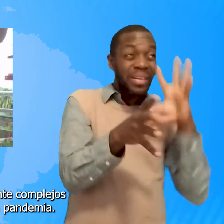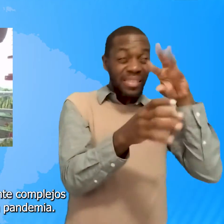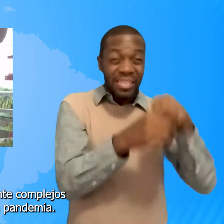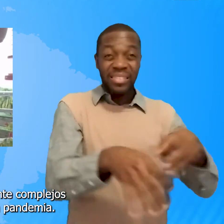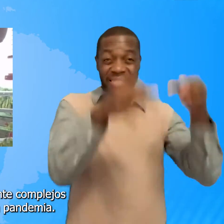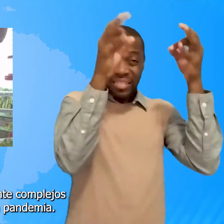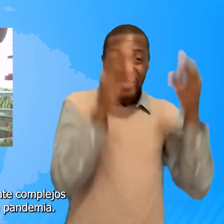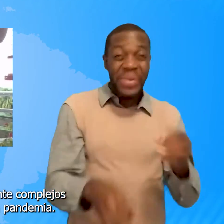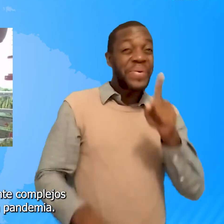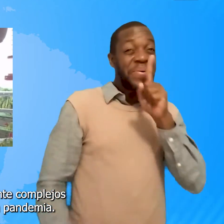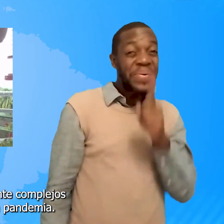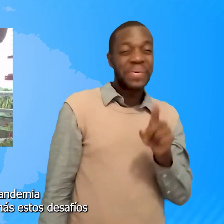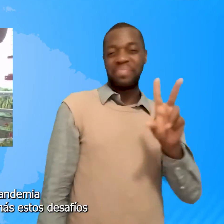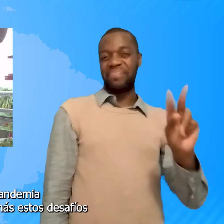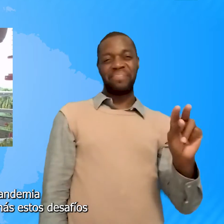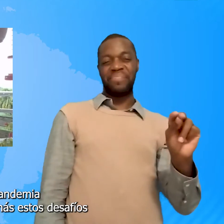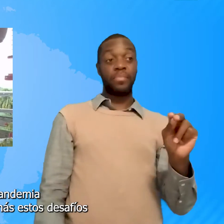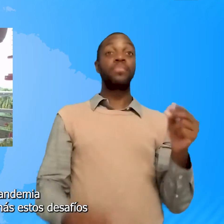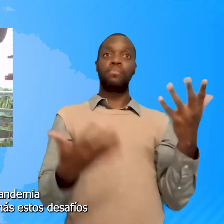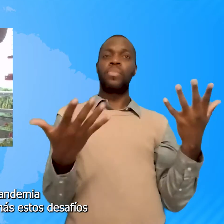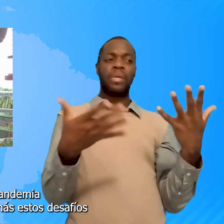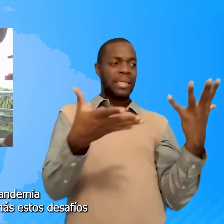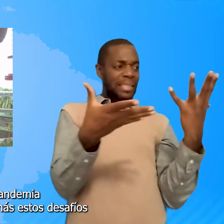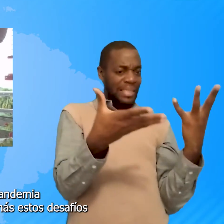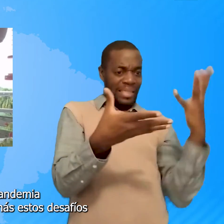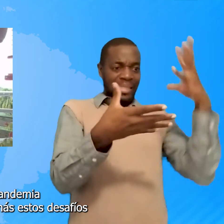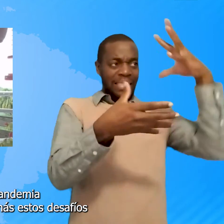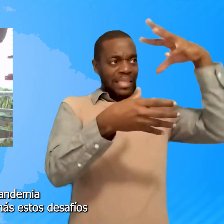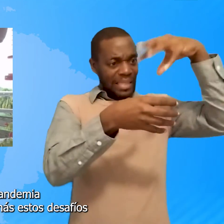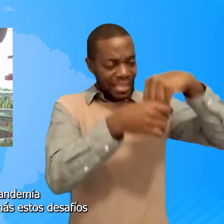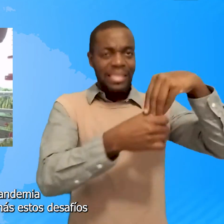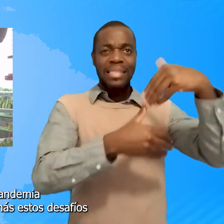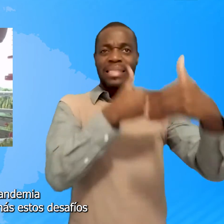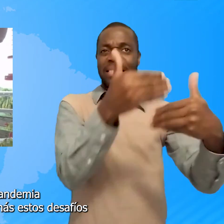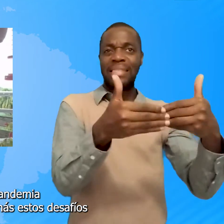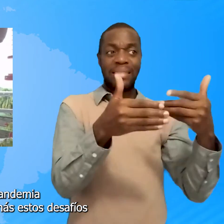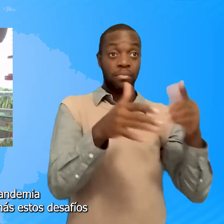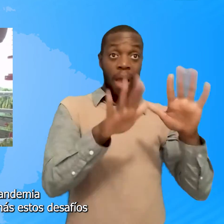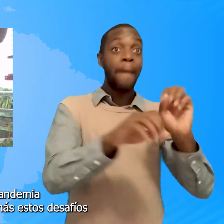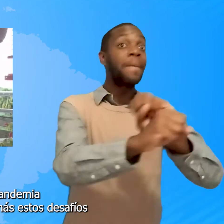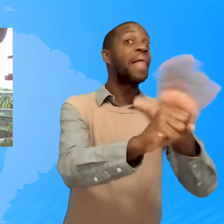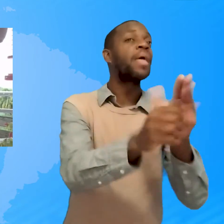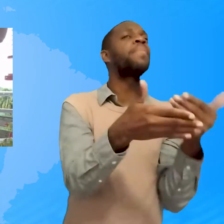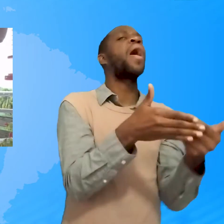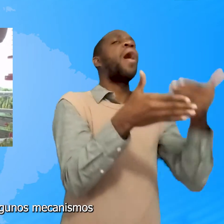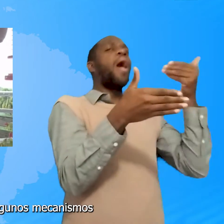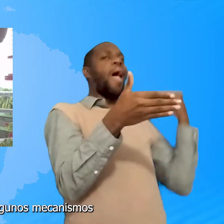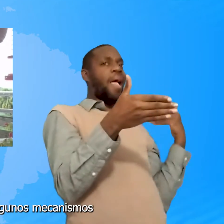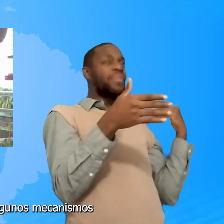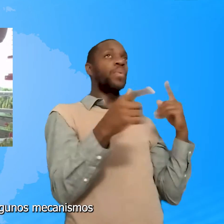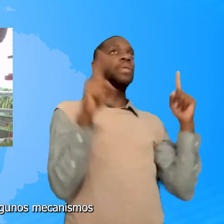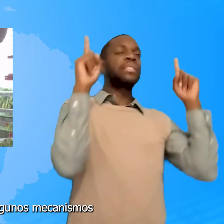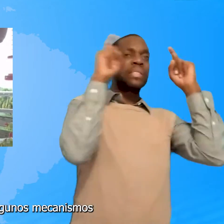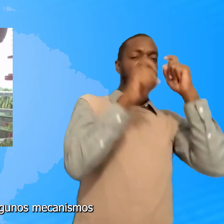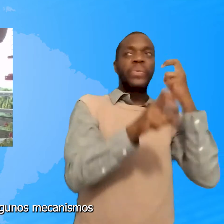bastante complejos antes de la pandemia. Con la pandemia se evidenciaron más estos desafíos